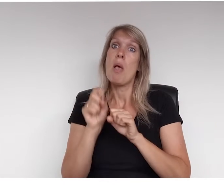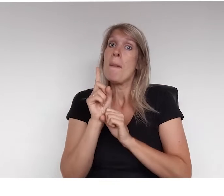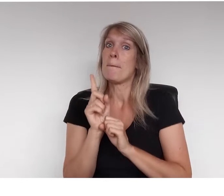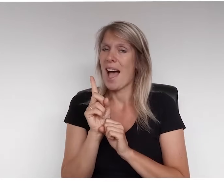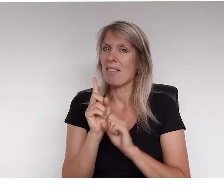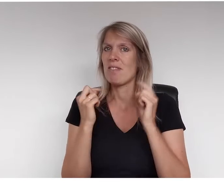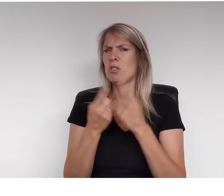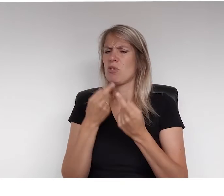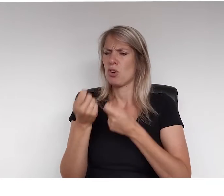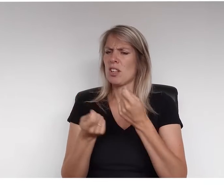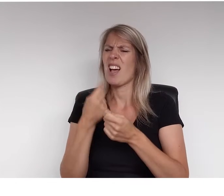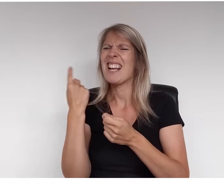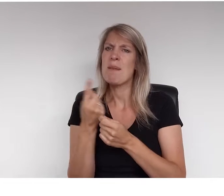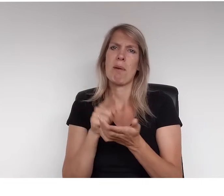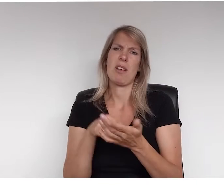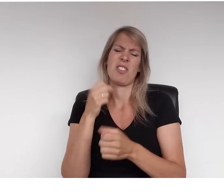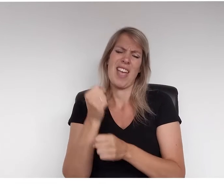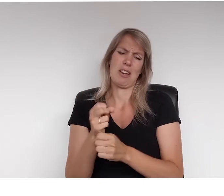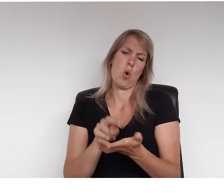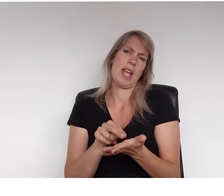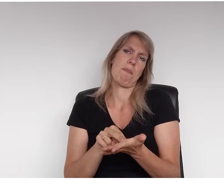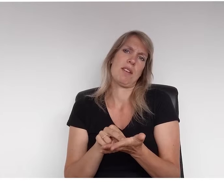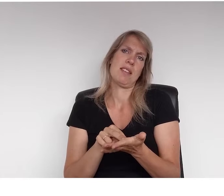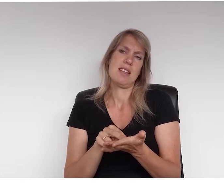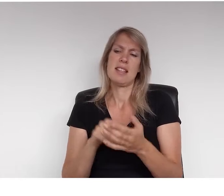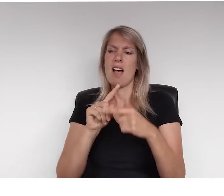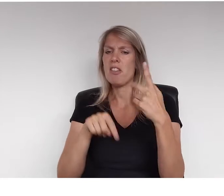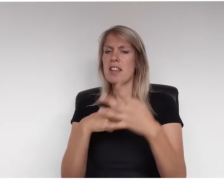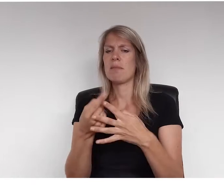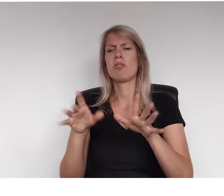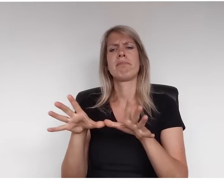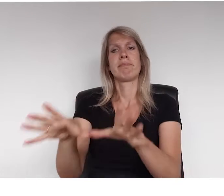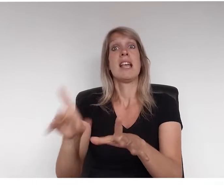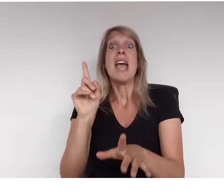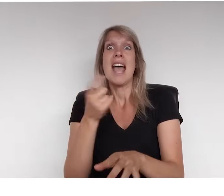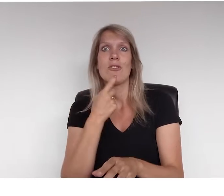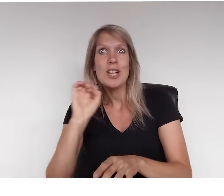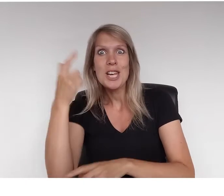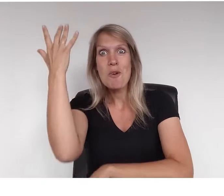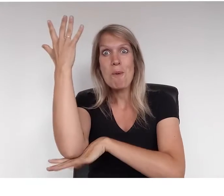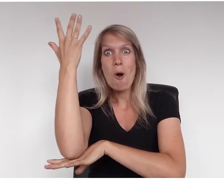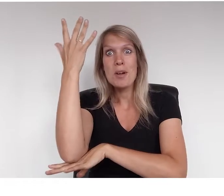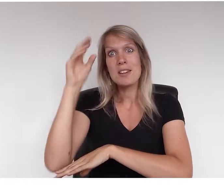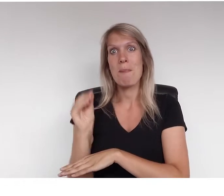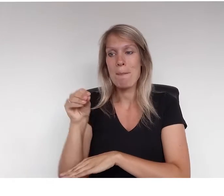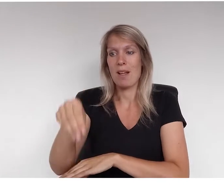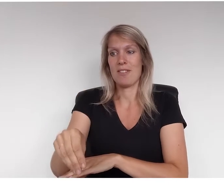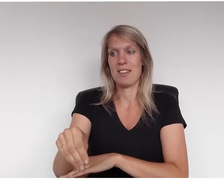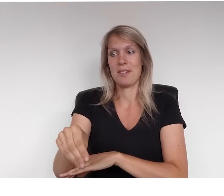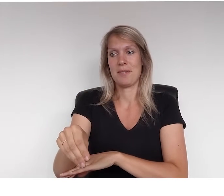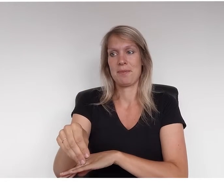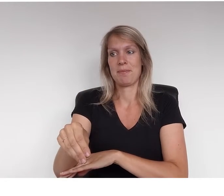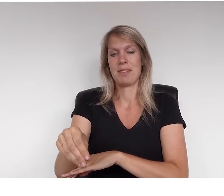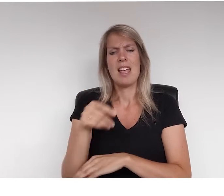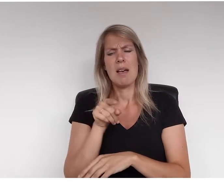alleen maar gebruiken wat we echt nodig hebben. De rest moeten we lekker laten staan. En ja, natuurlijk precies. Nieuwe bomen bijplanten. Oh ja! Heb je wel eens een boomfeestplantdag gehad